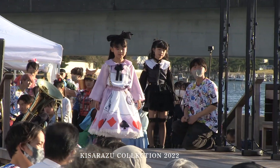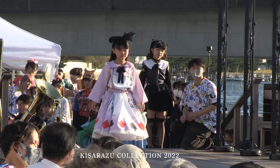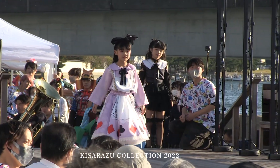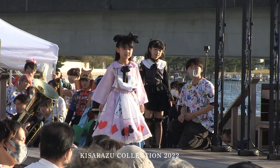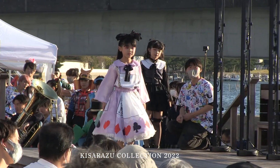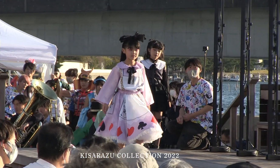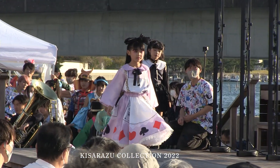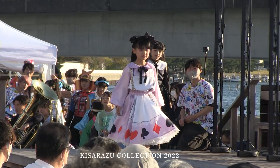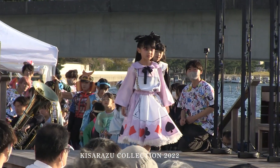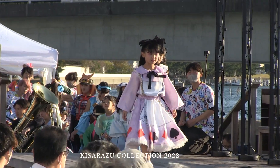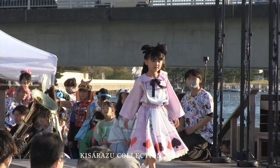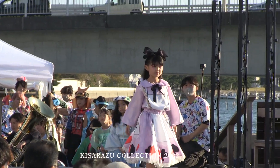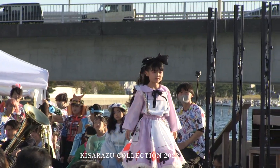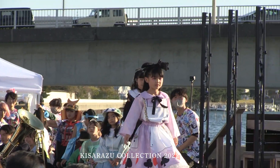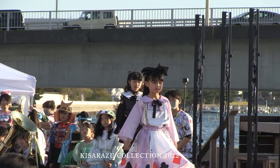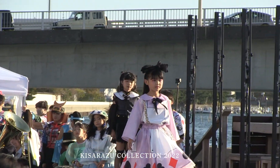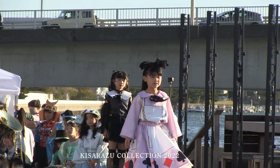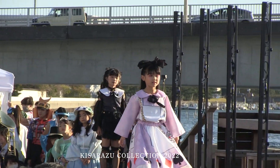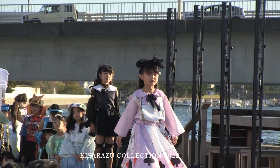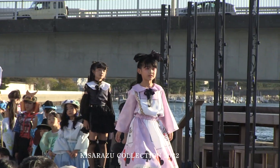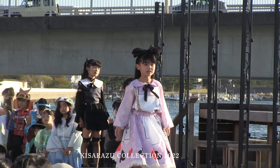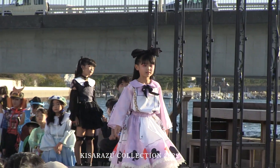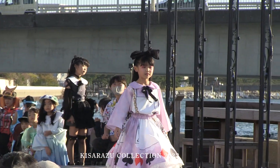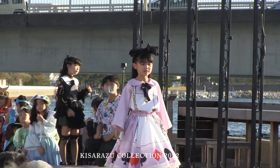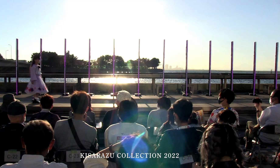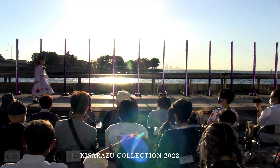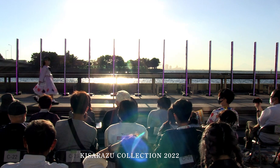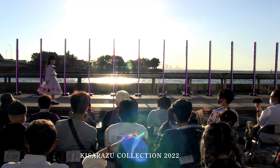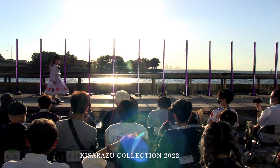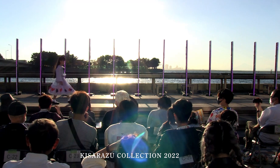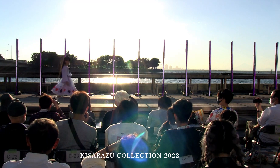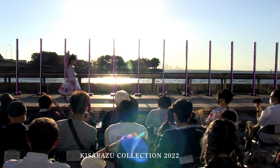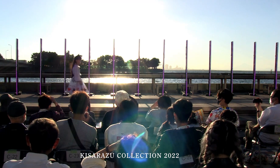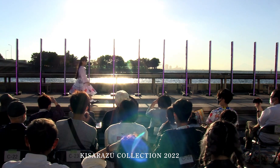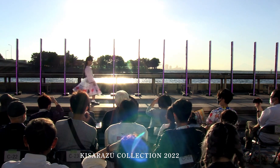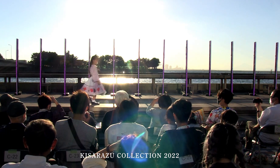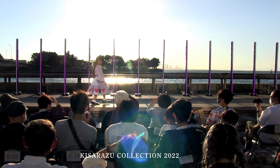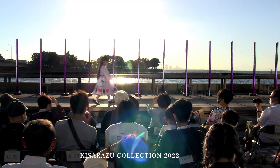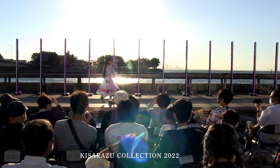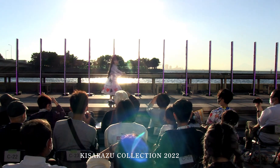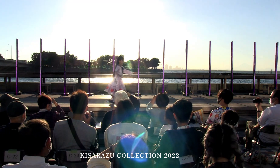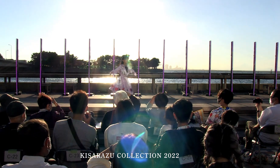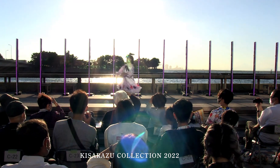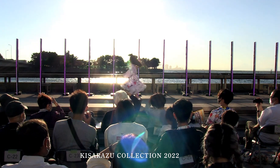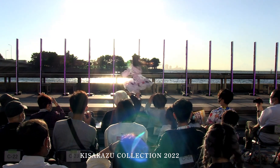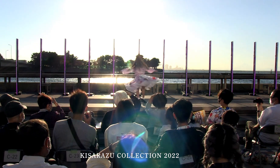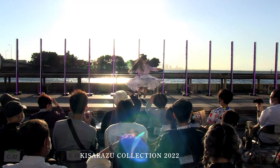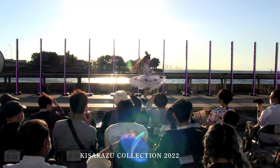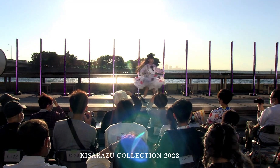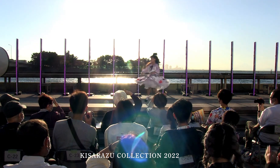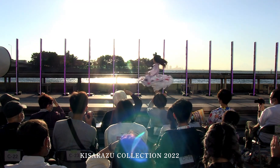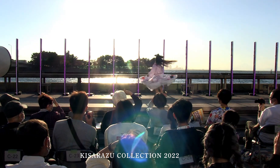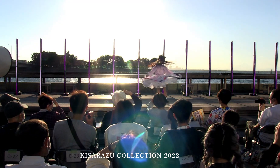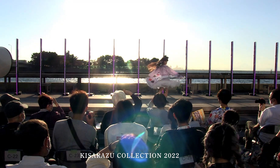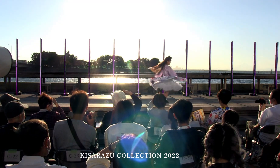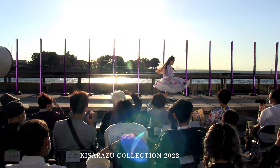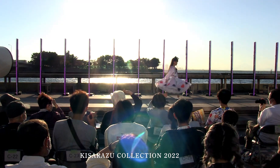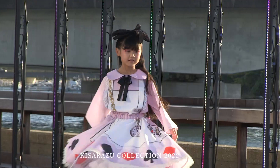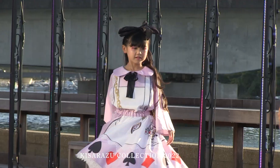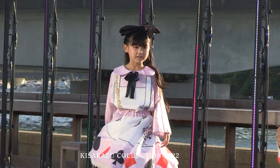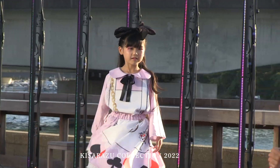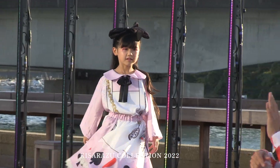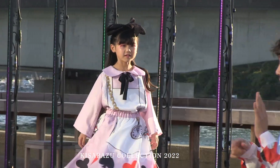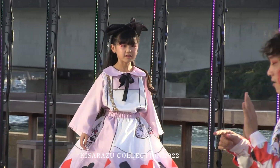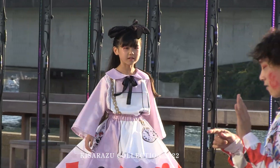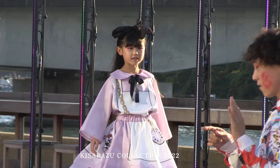れた冬ちゃん。衣装のテーマはアリス。テーマはアリスだけど紫色に近い色